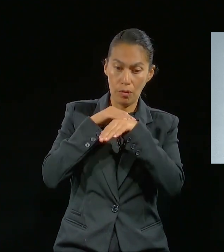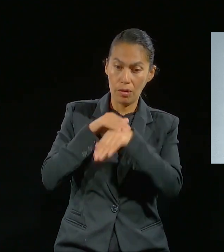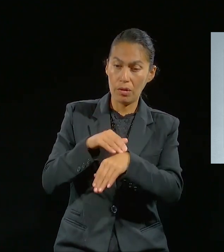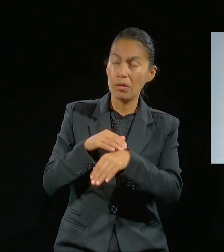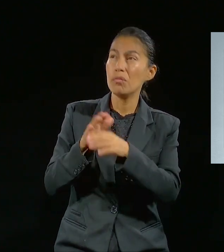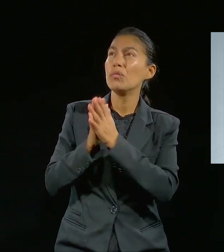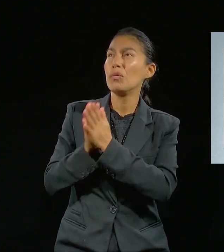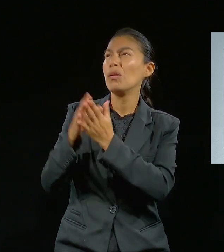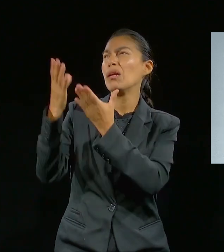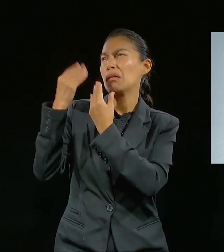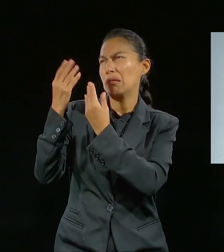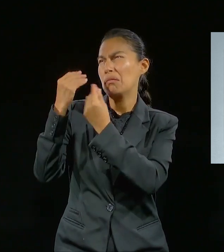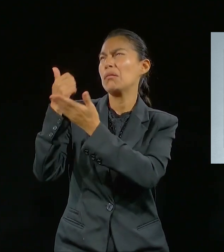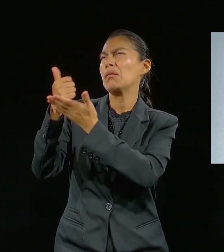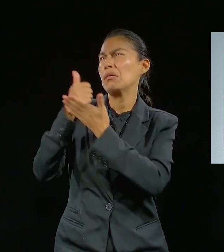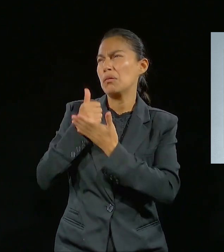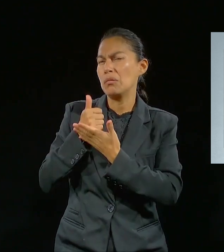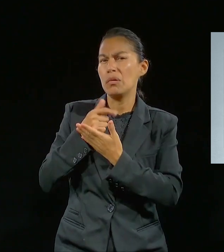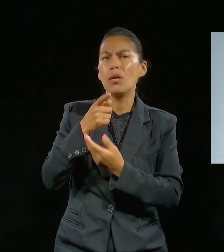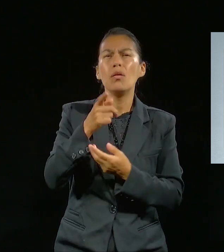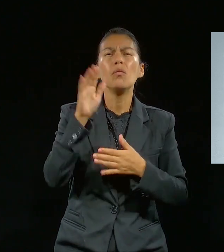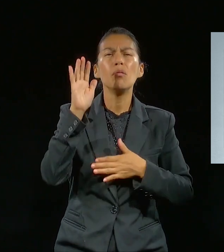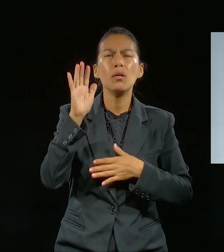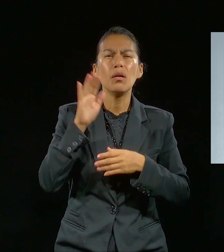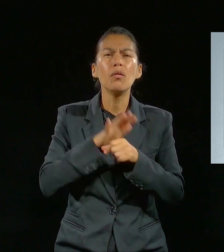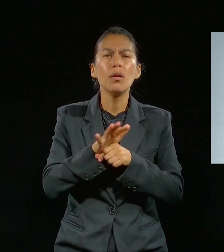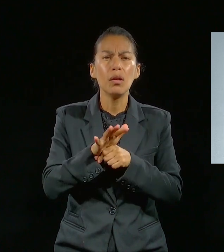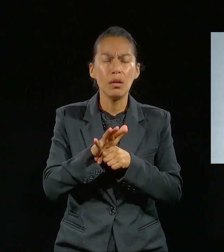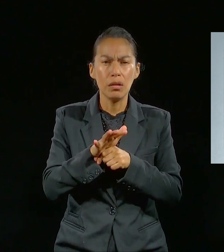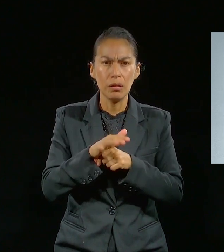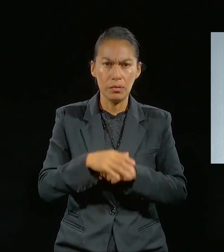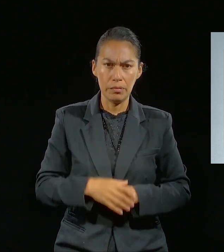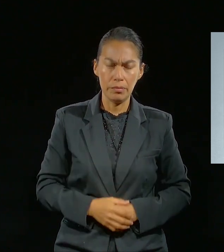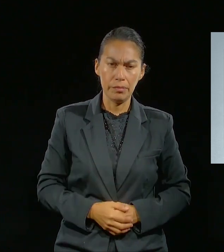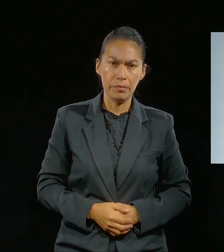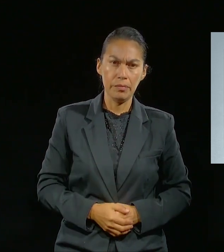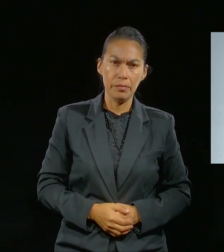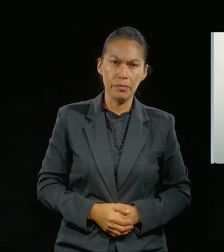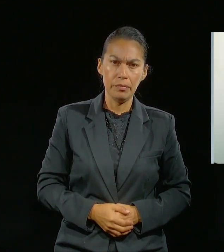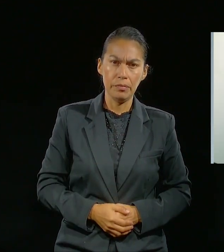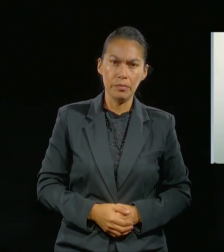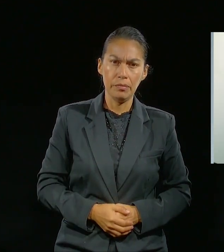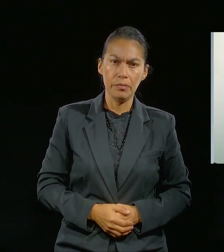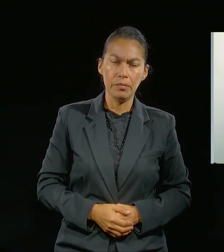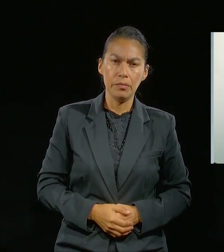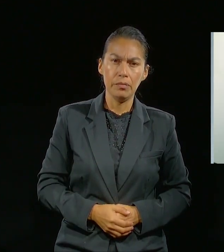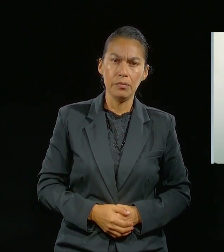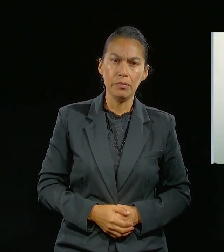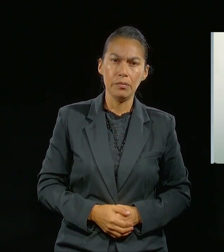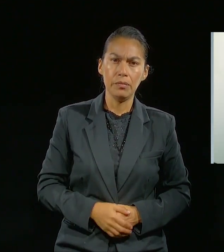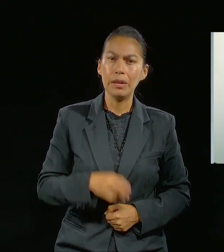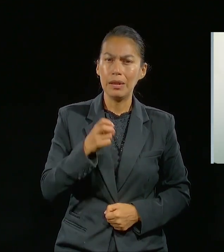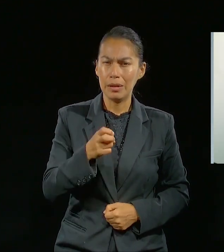para que tú me des esa promesa. ¿Cuál es la promesa que tienes para compartir?